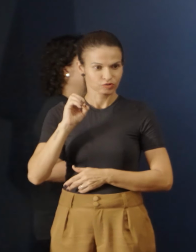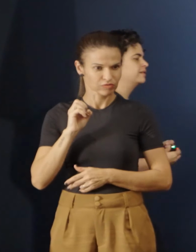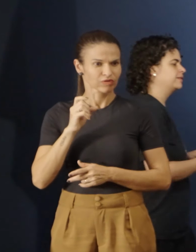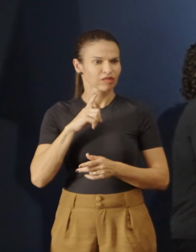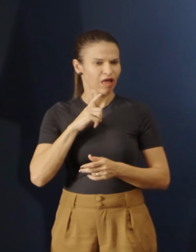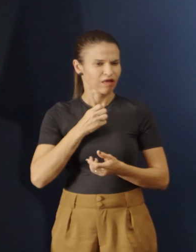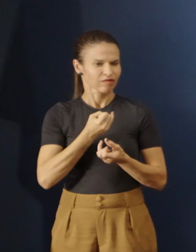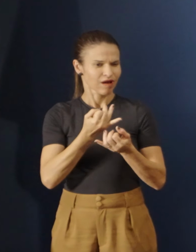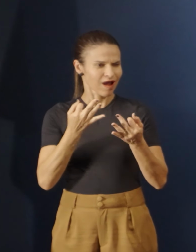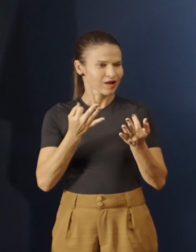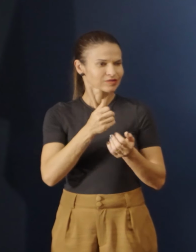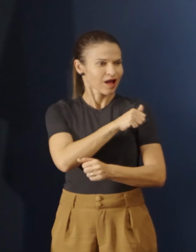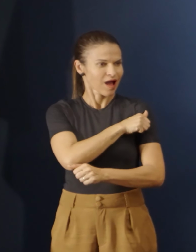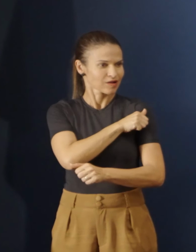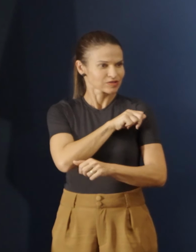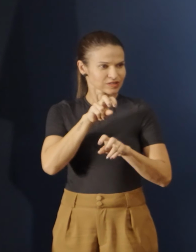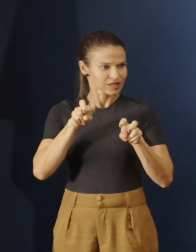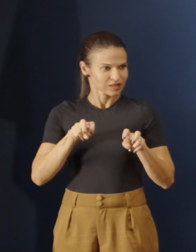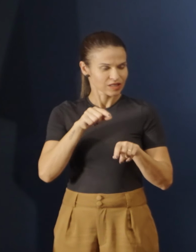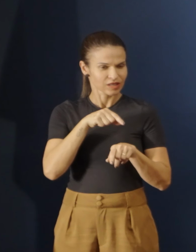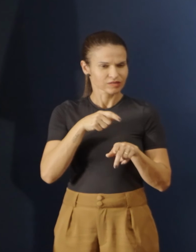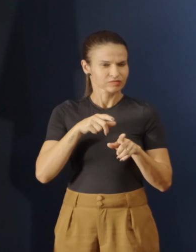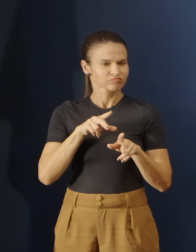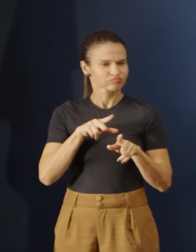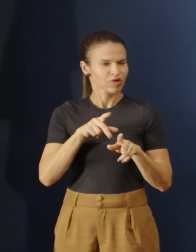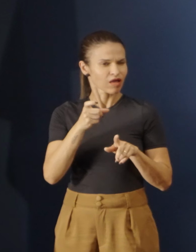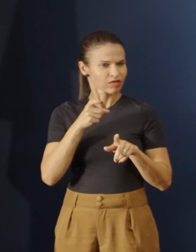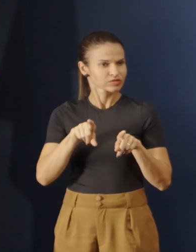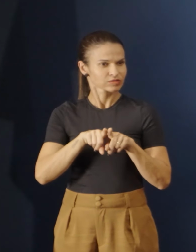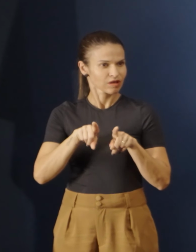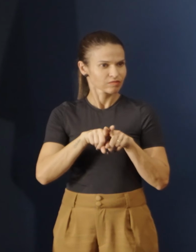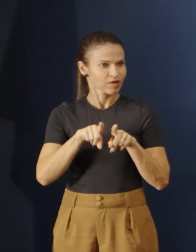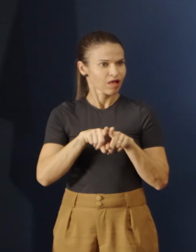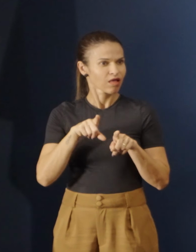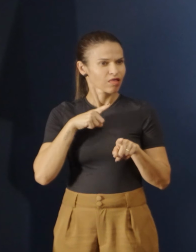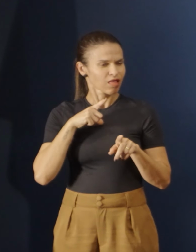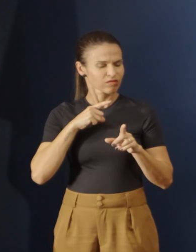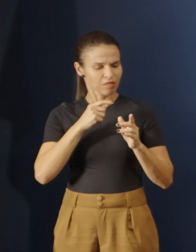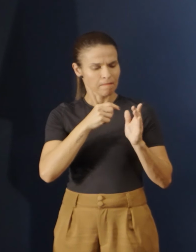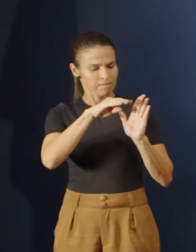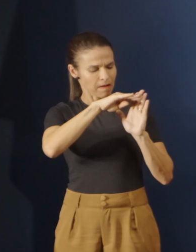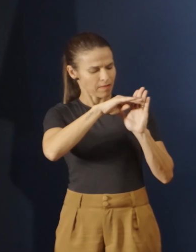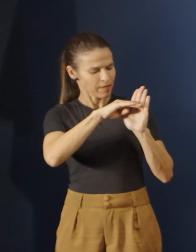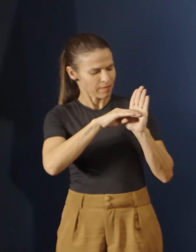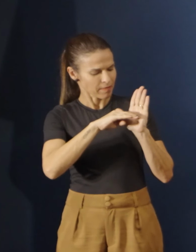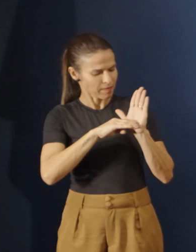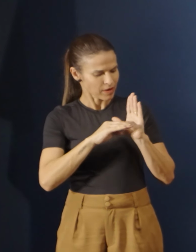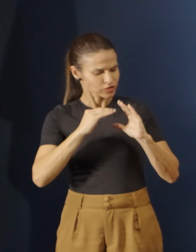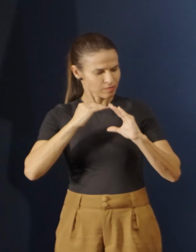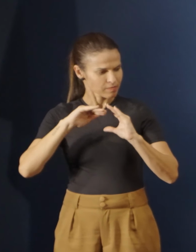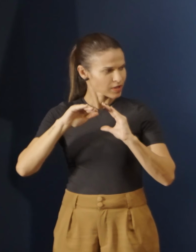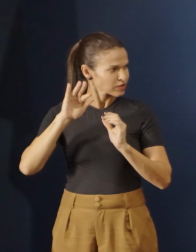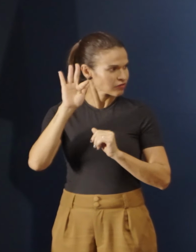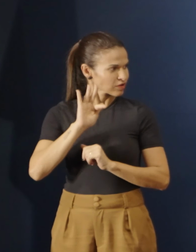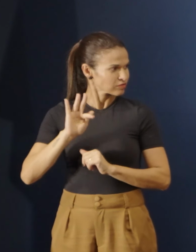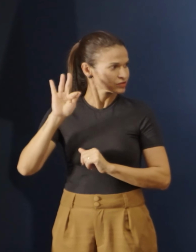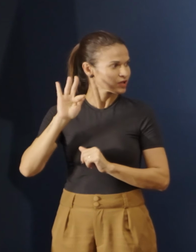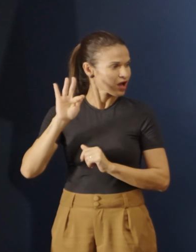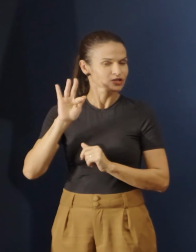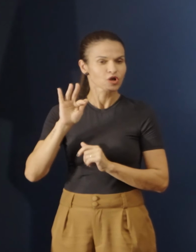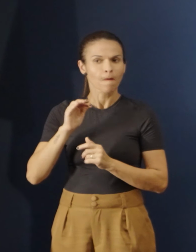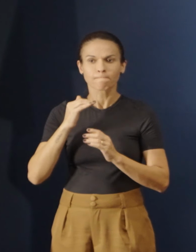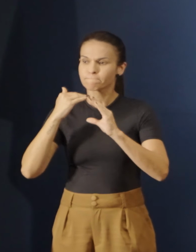sentado. Eu já sei, semana passada, eu andei pegando umas listas de e-mails lá da faculdade e aí mandei para todo mundo, pesquei